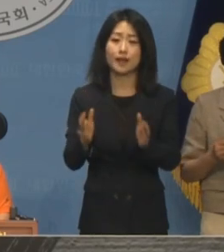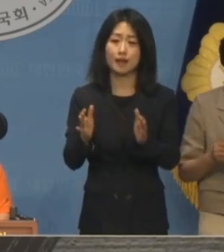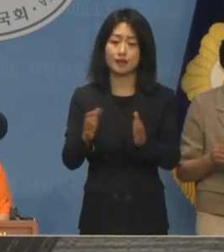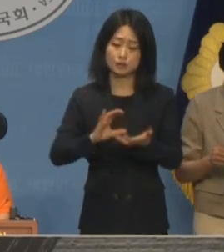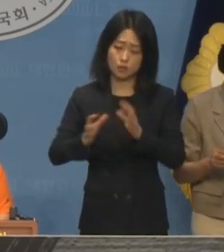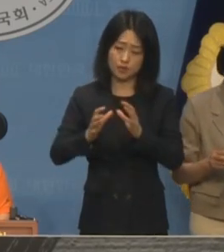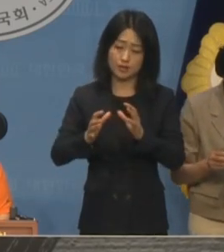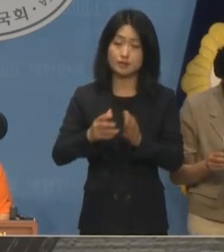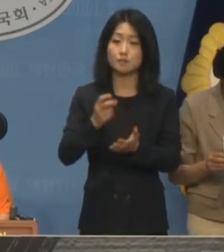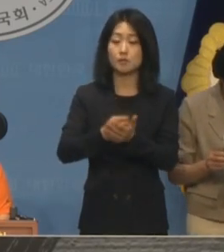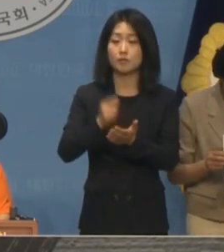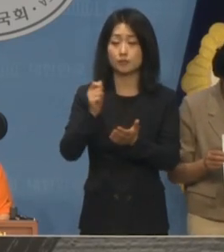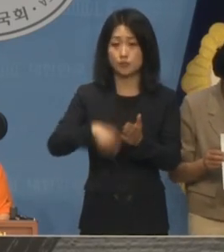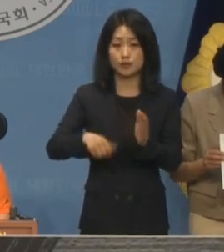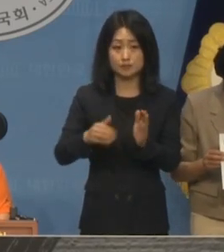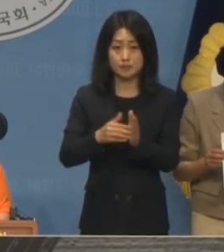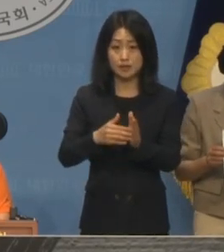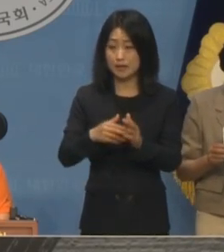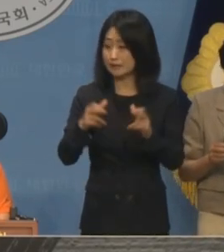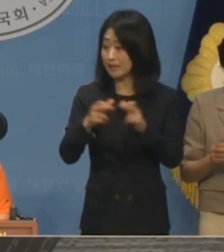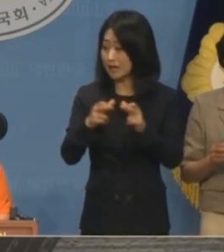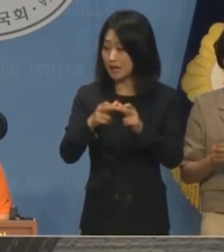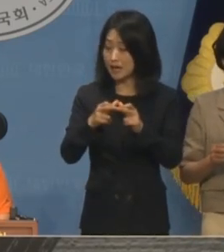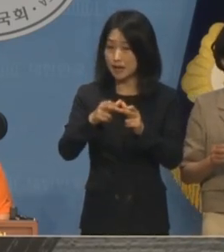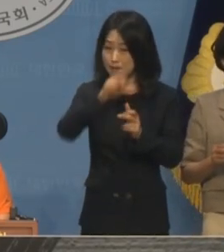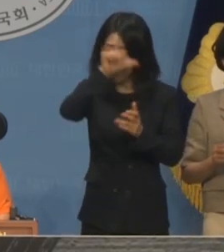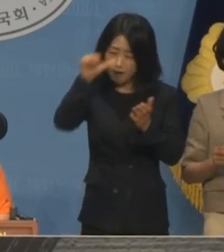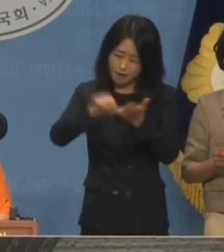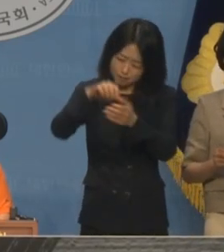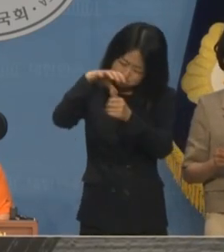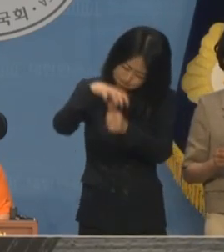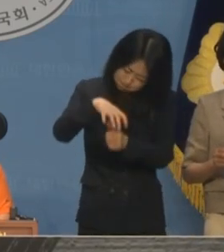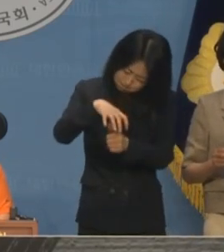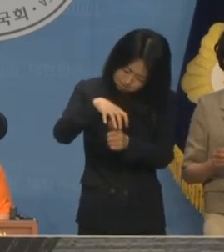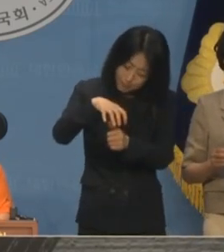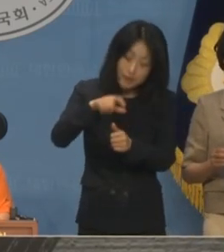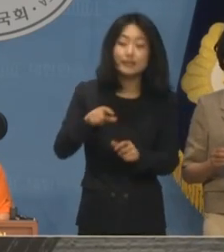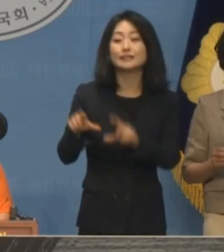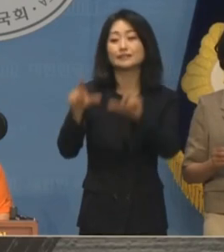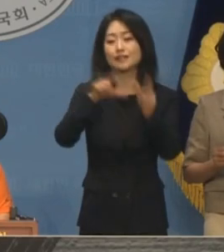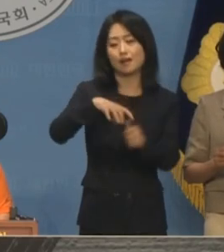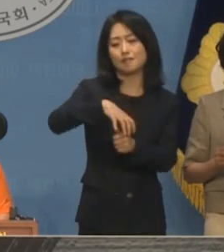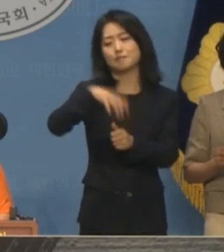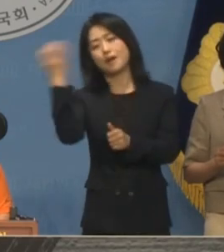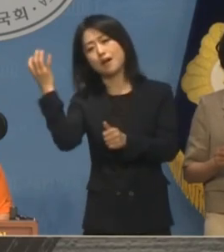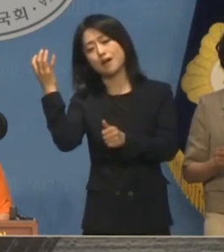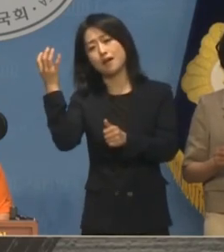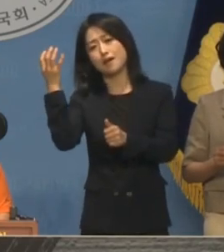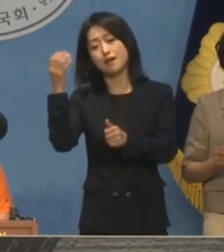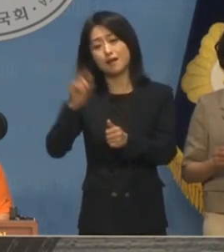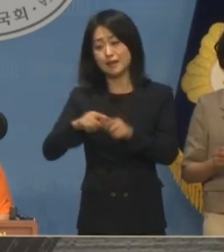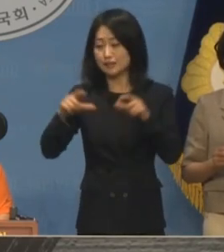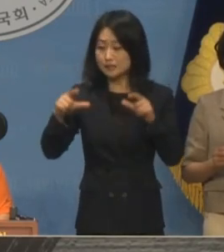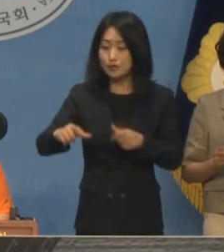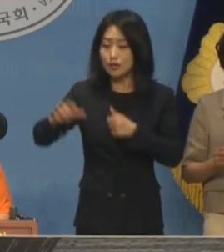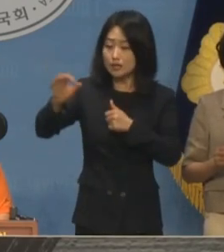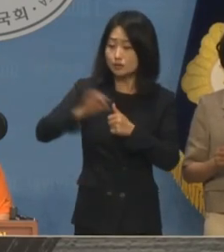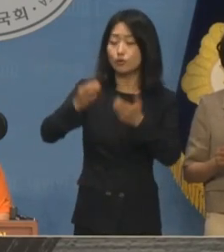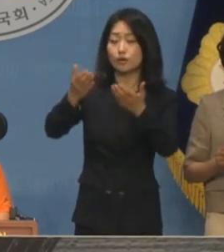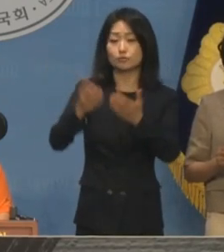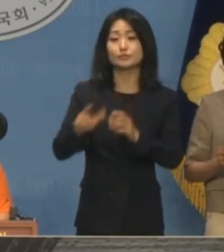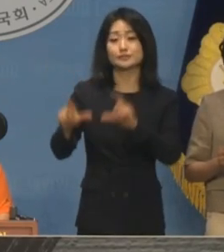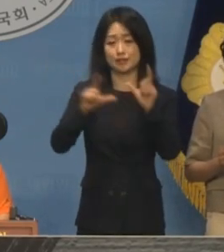본인이 원하지도 않는 삶을 강제적으로 감금돼 살아온 삶을 다시 지역에 살아갈 수 있도록 지원하는